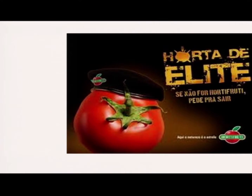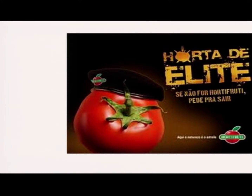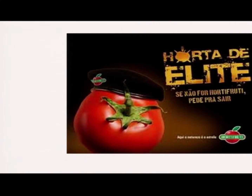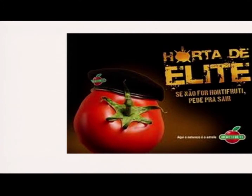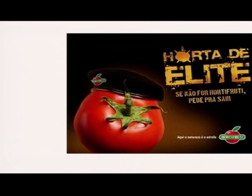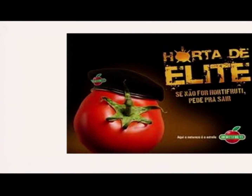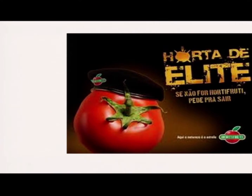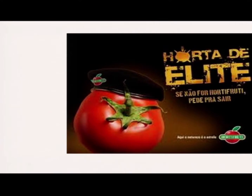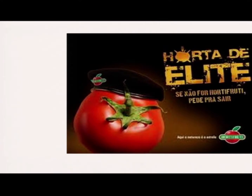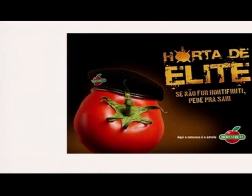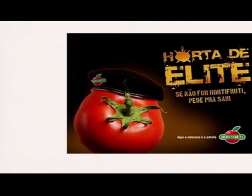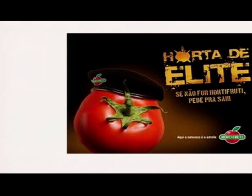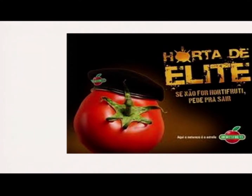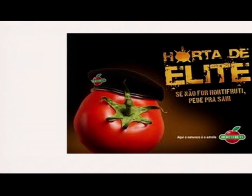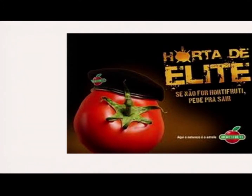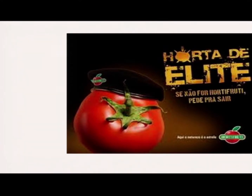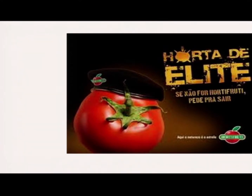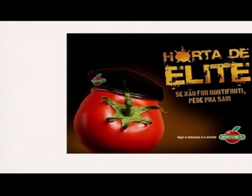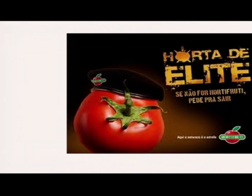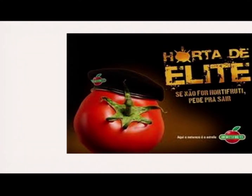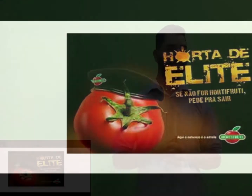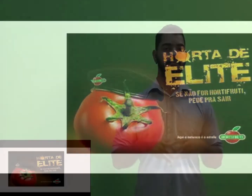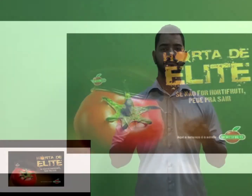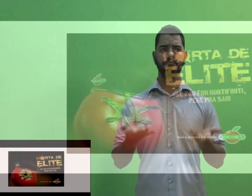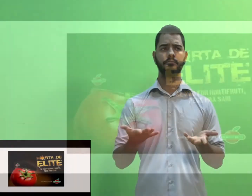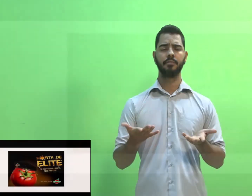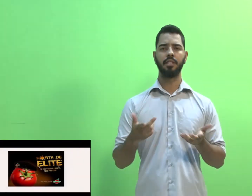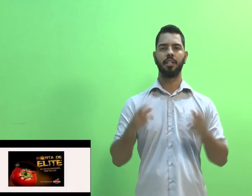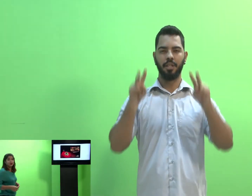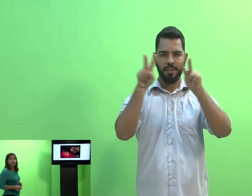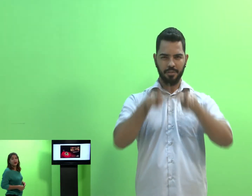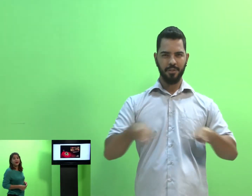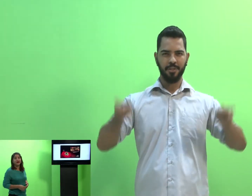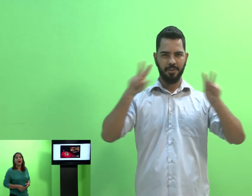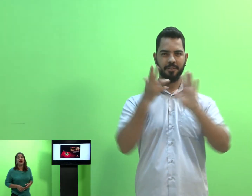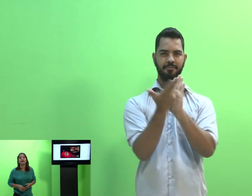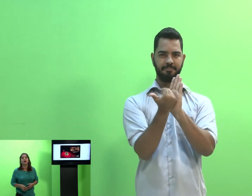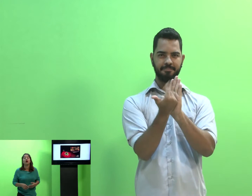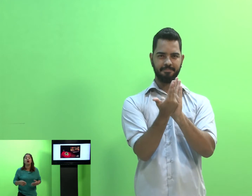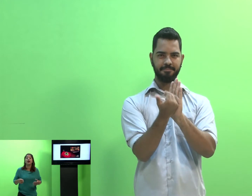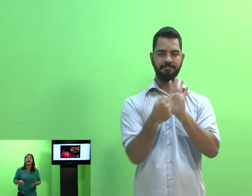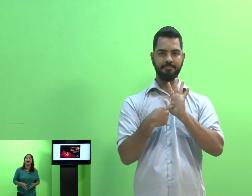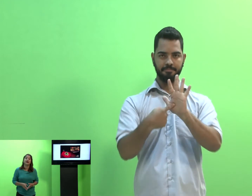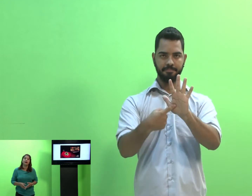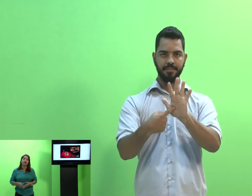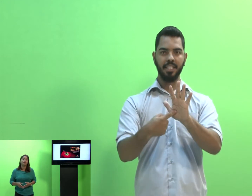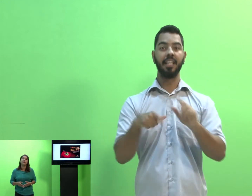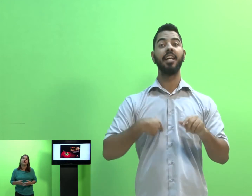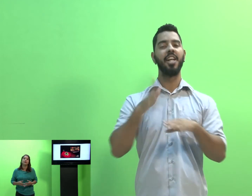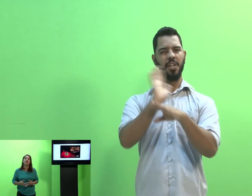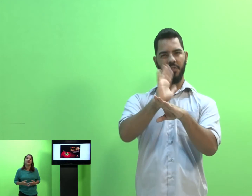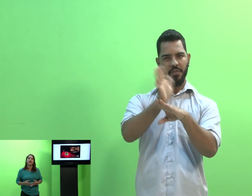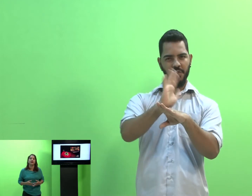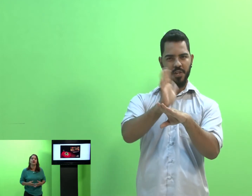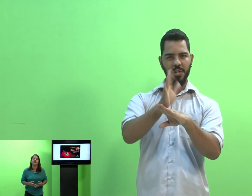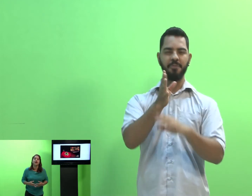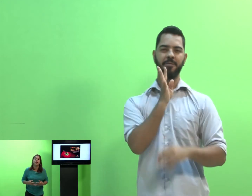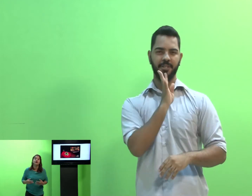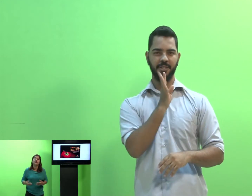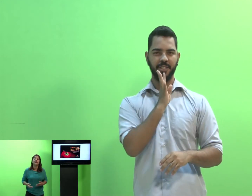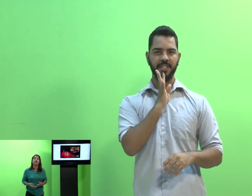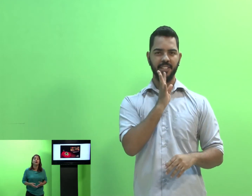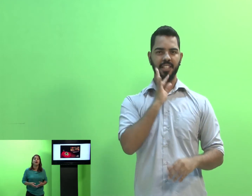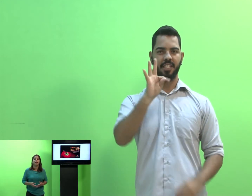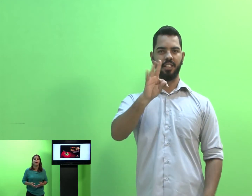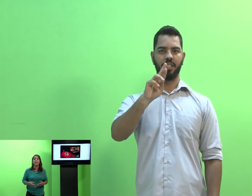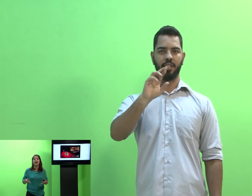frutas, hortifruti. A intertextualidade, nesse caso, ocorre em relação ao filme Tropa de Elite,